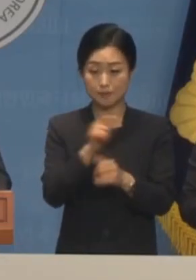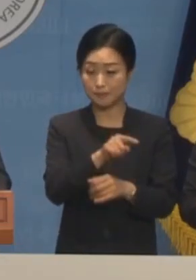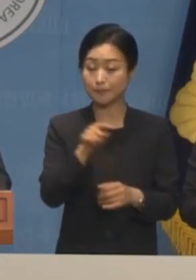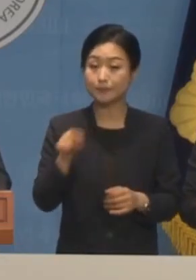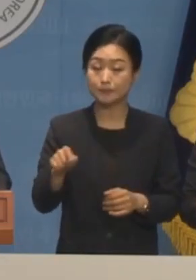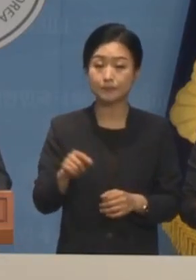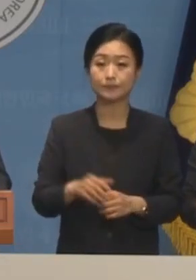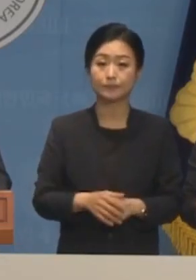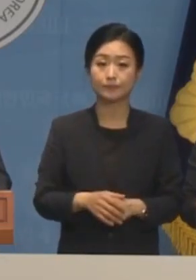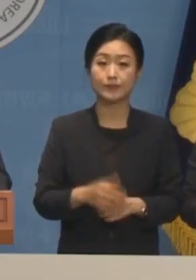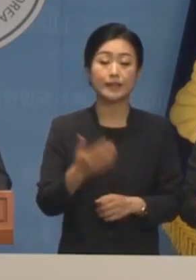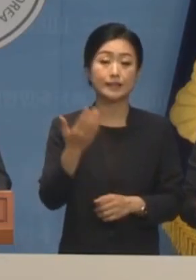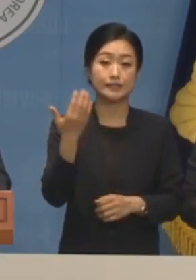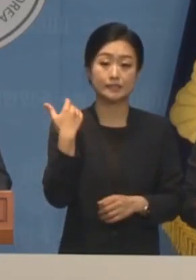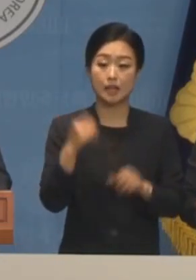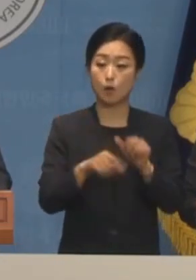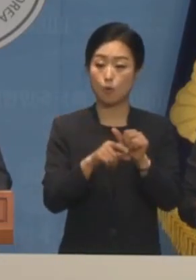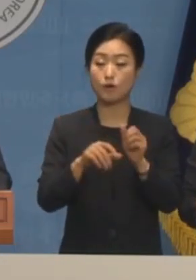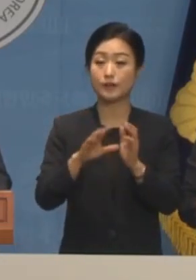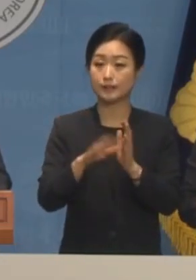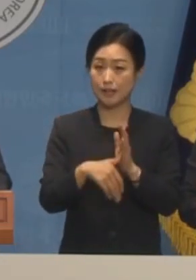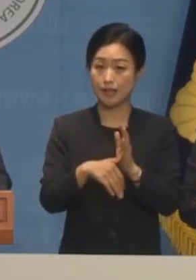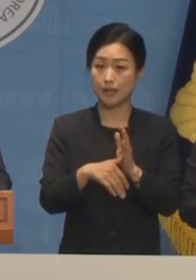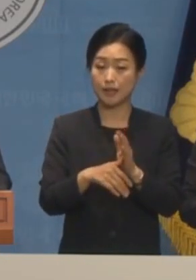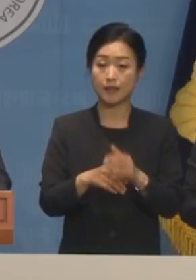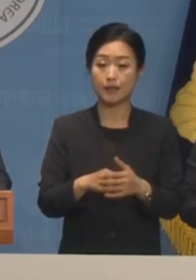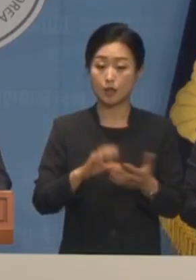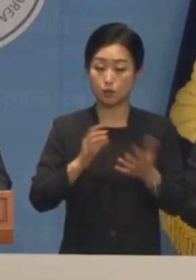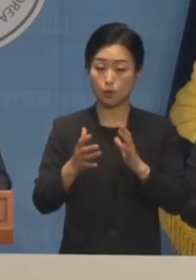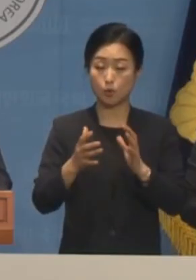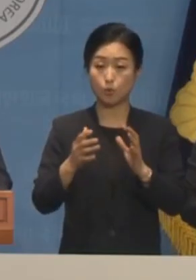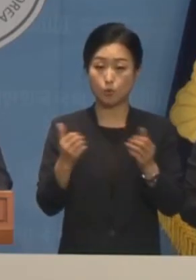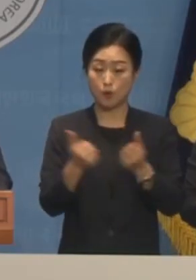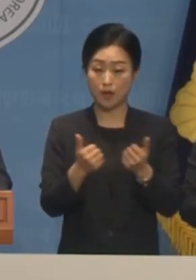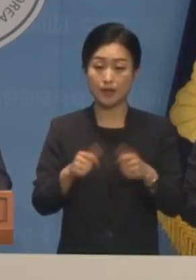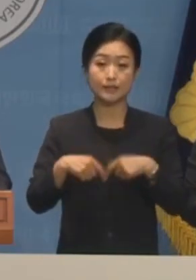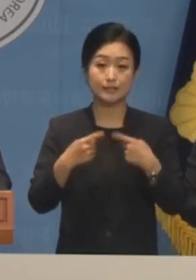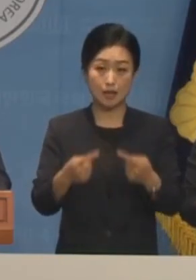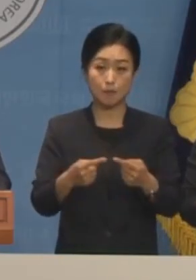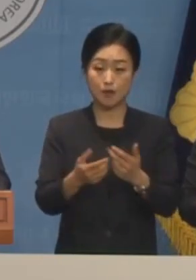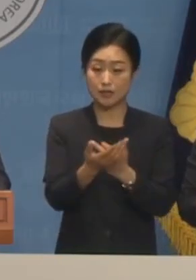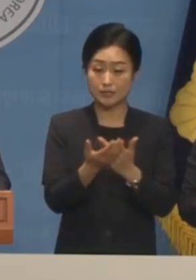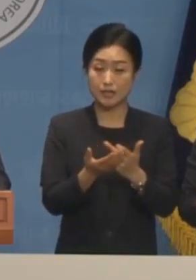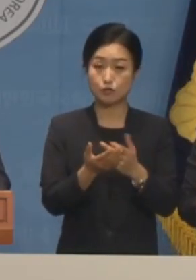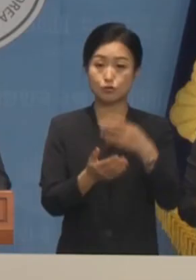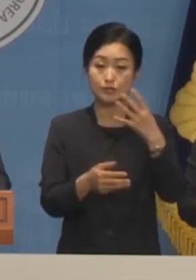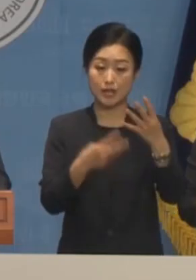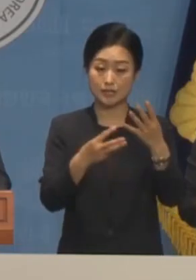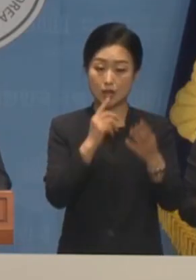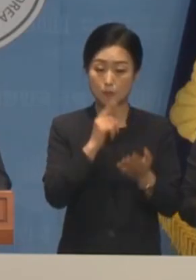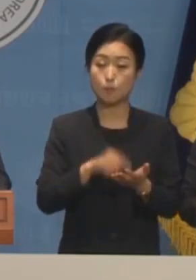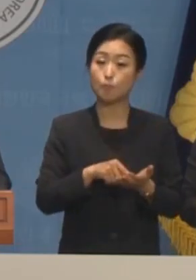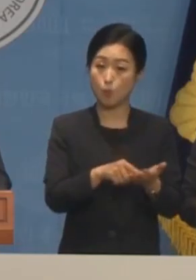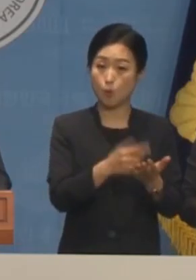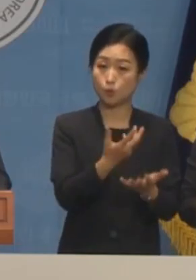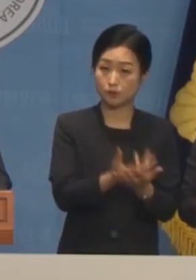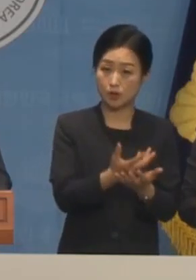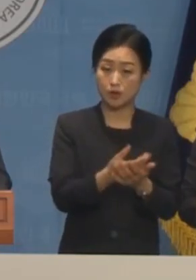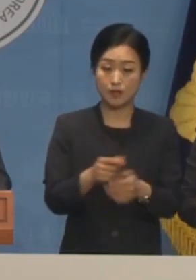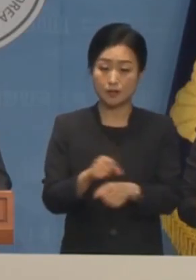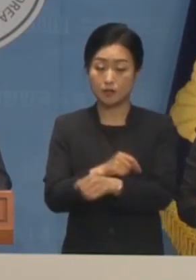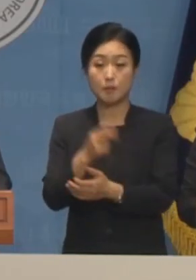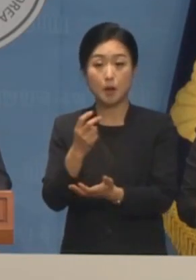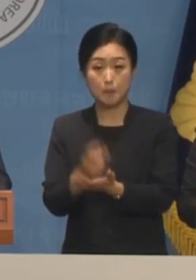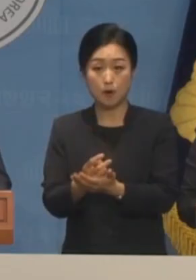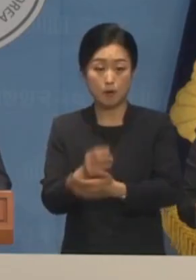책임연구원은 지난해 5월 토론 참석해 제주사 보고서와 특별법은